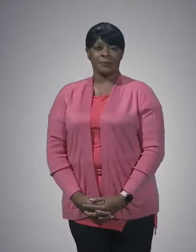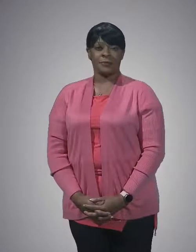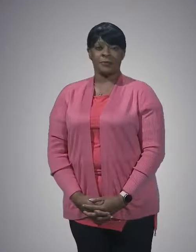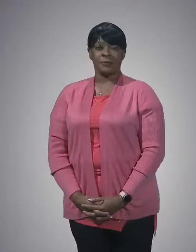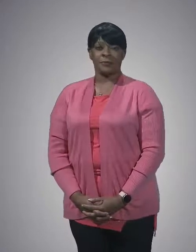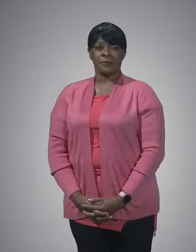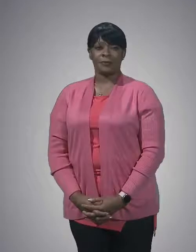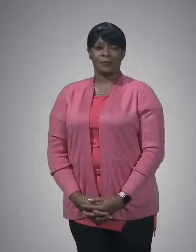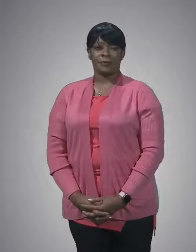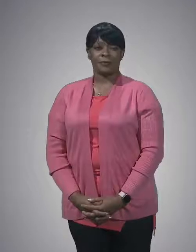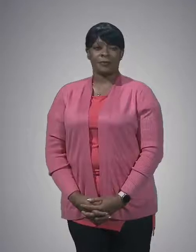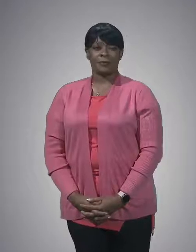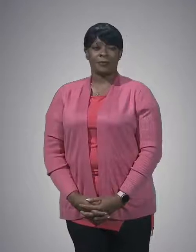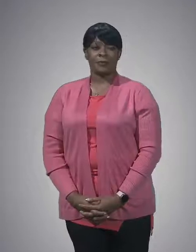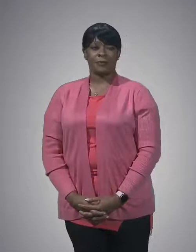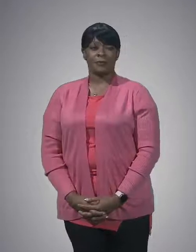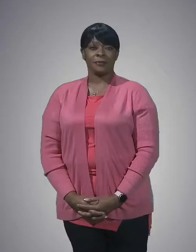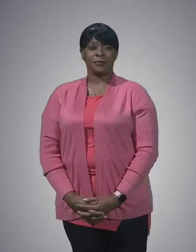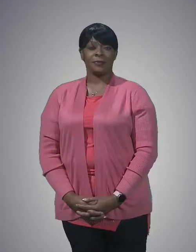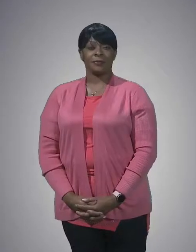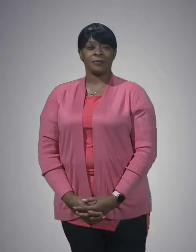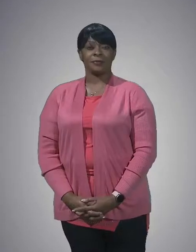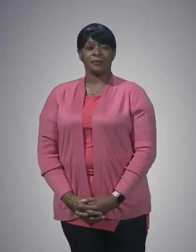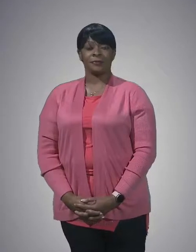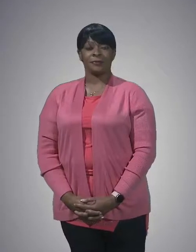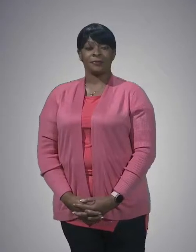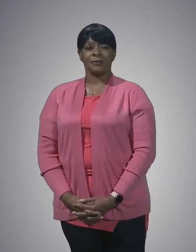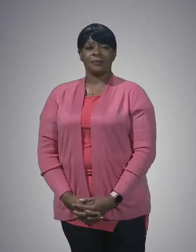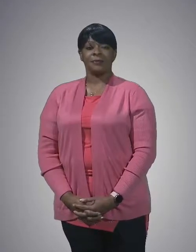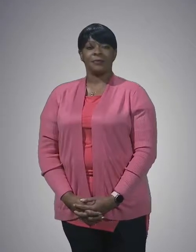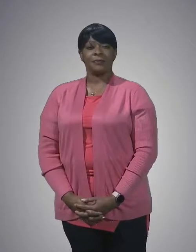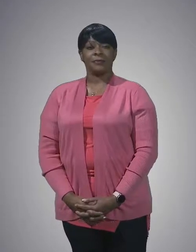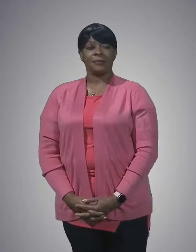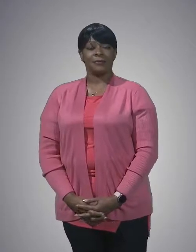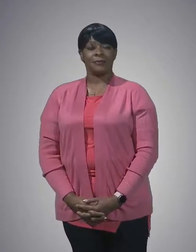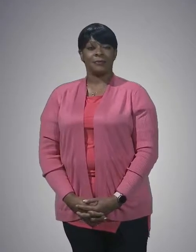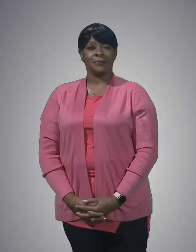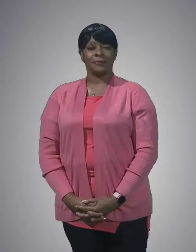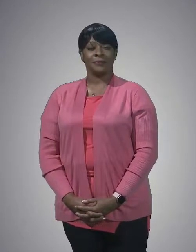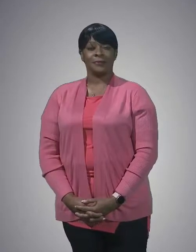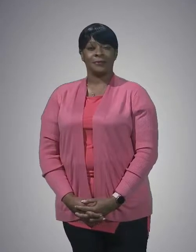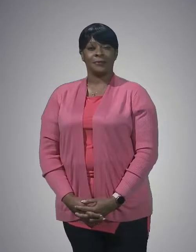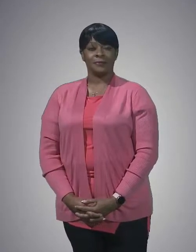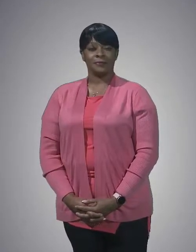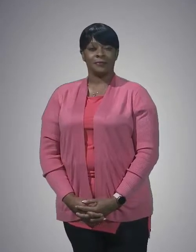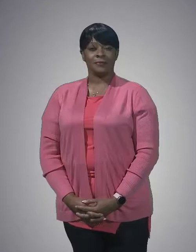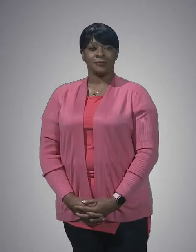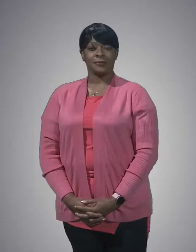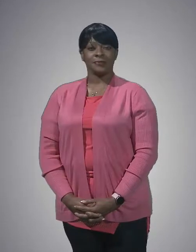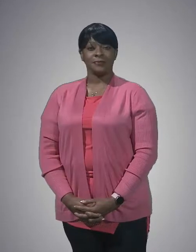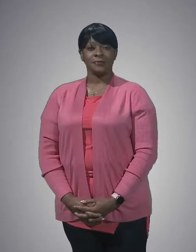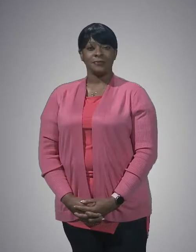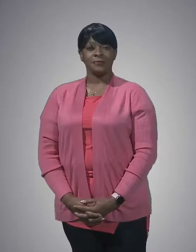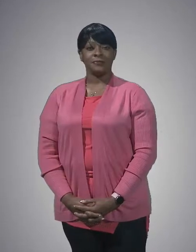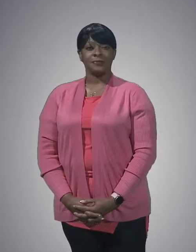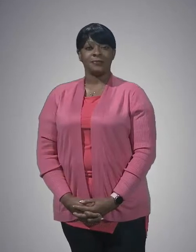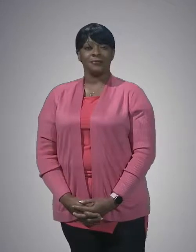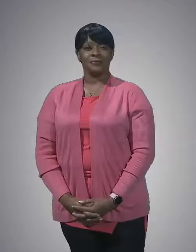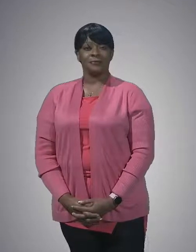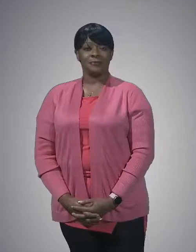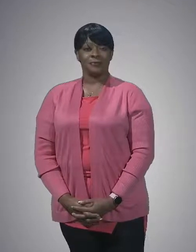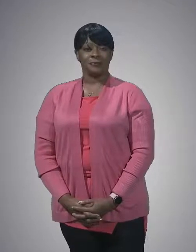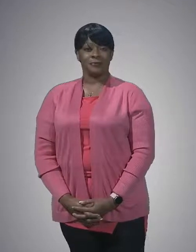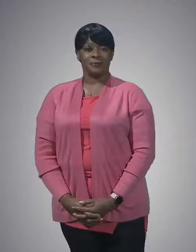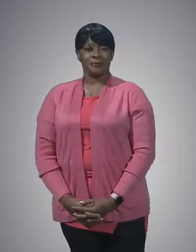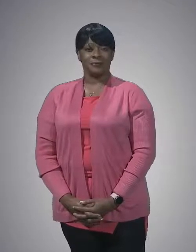ciudadano, para poder tener acceso a la vacuna. Vacúnense, queridas amigos y amigos.